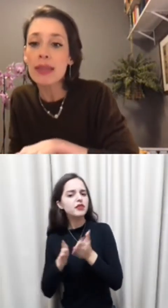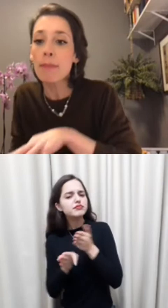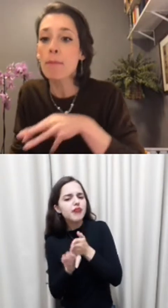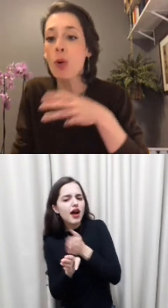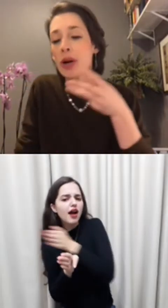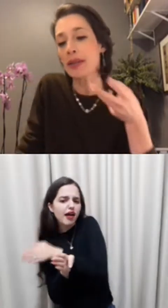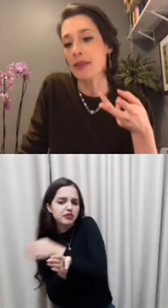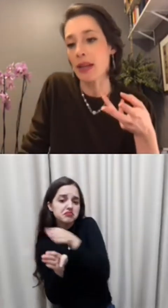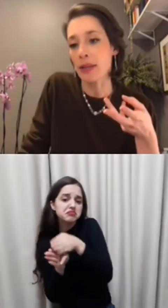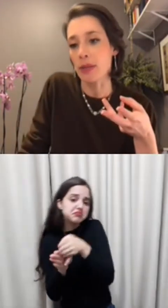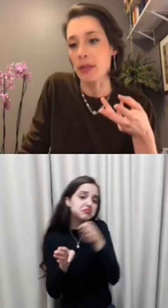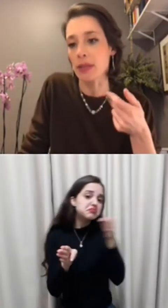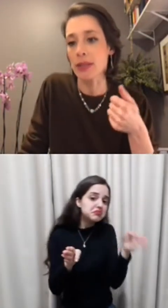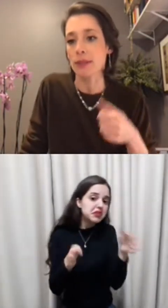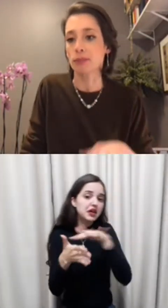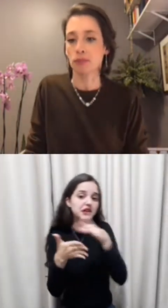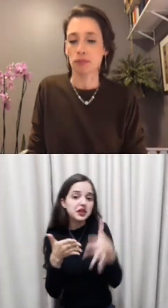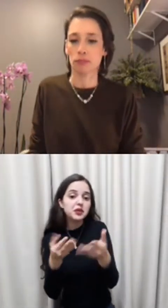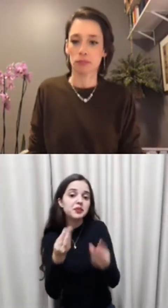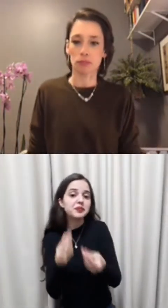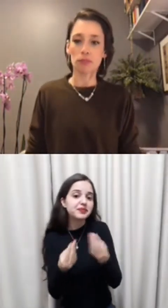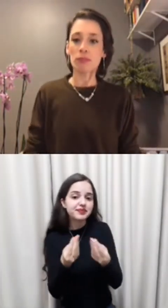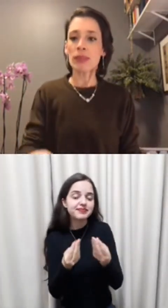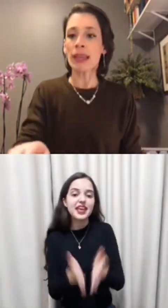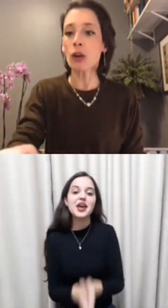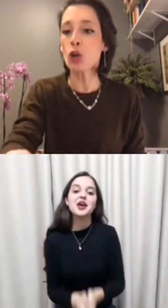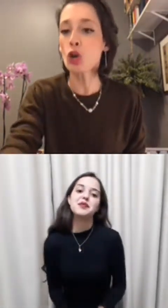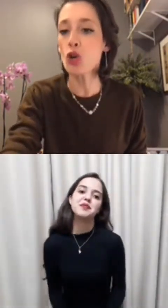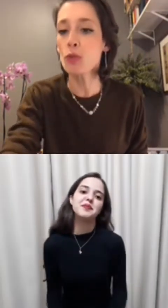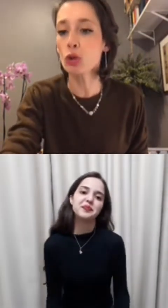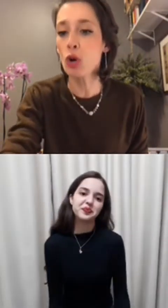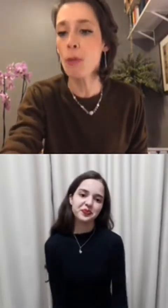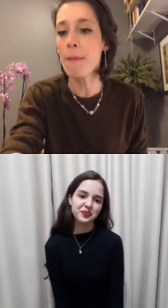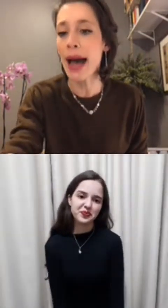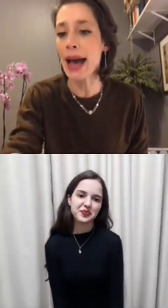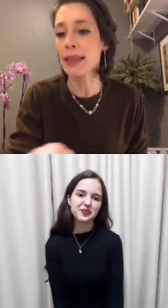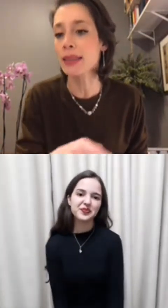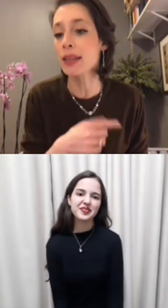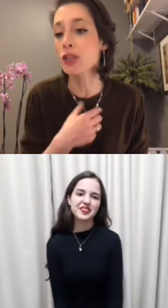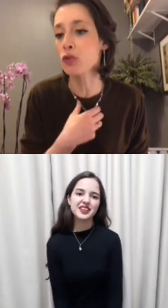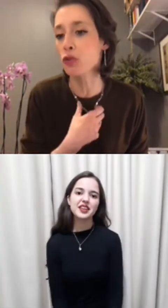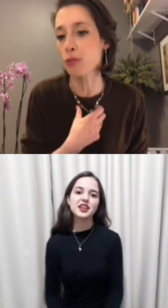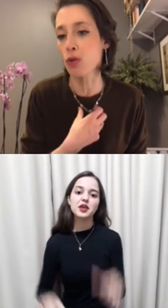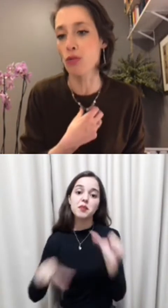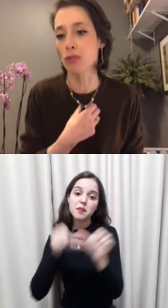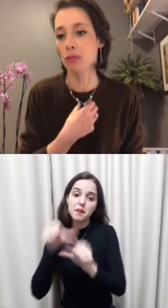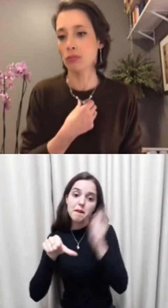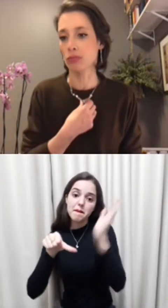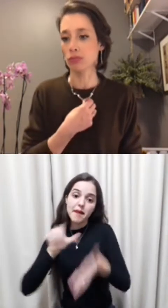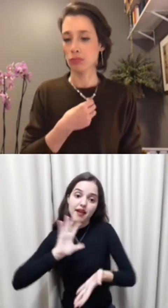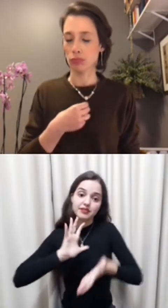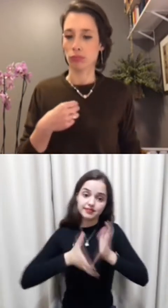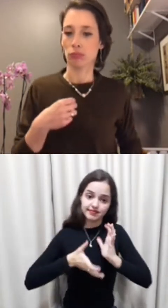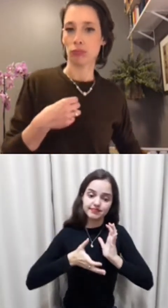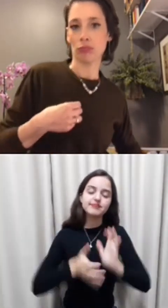é depois da Libras? Ela colocou mudou barra transformou.